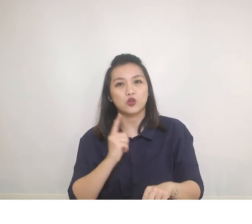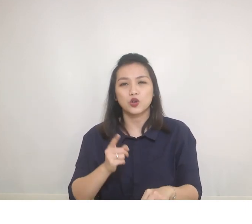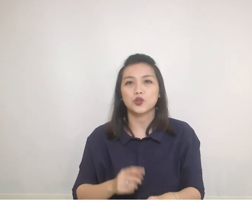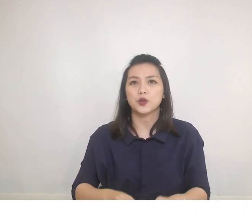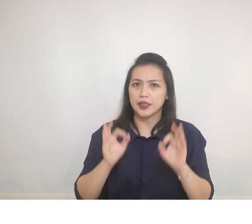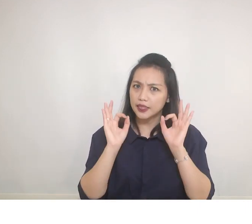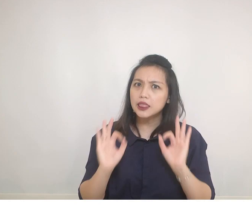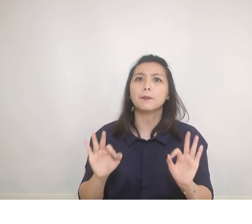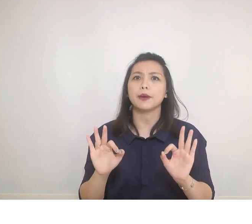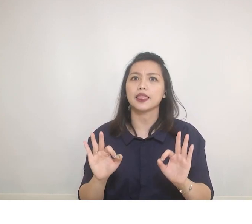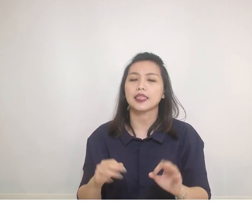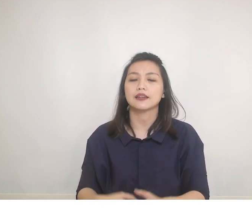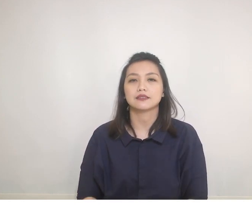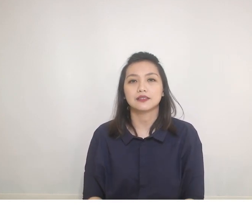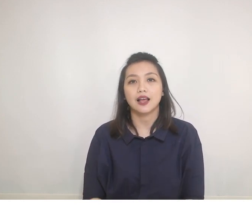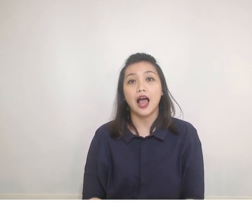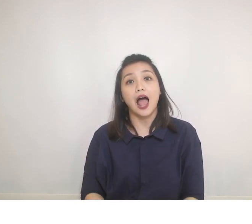kan. Jadi ya enggak mesti.